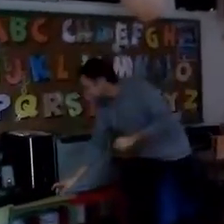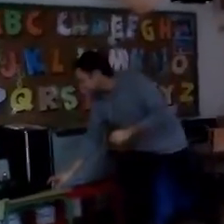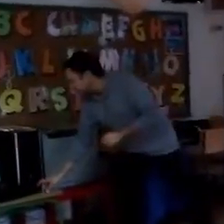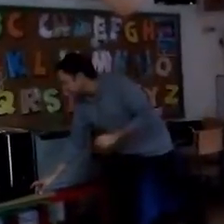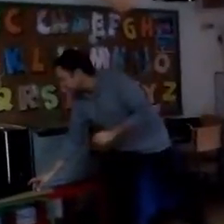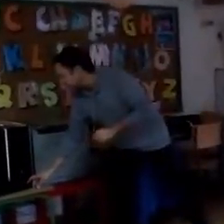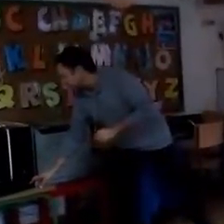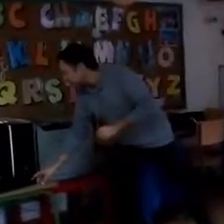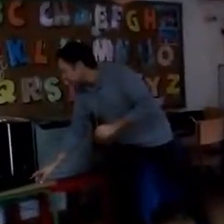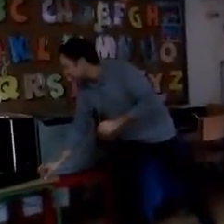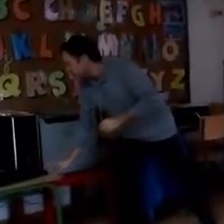zorrito.